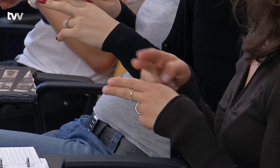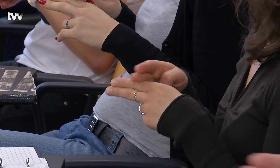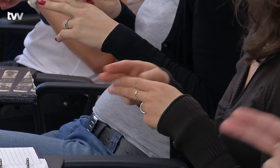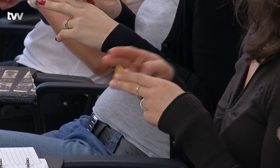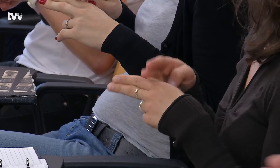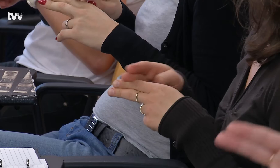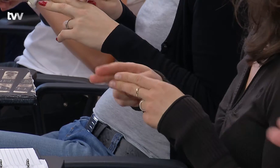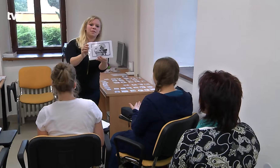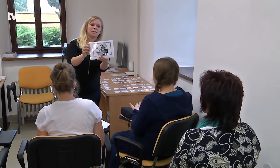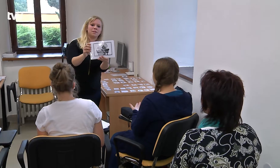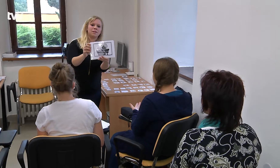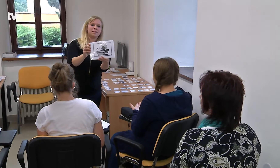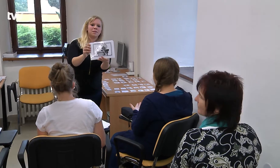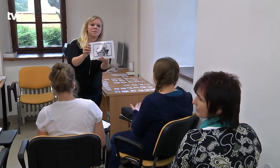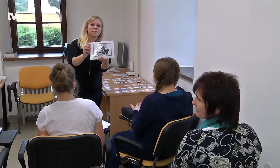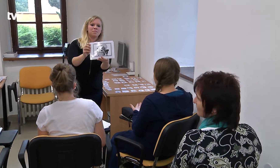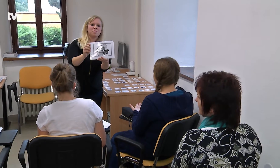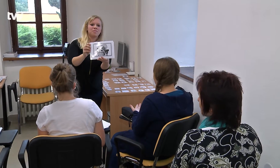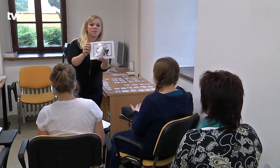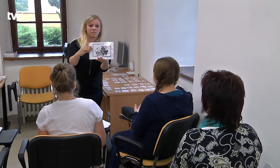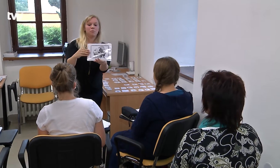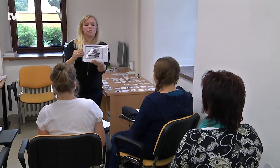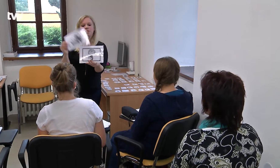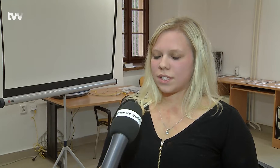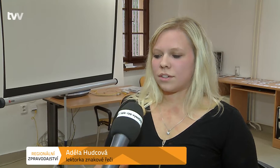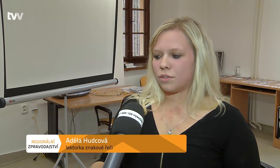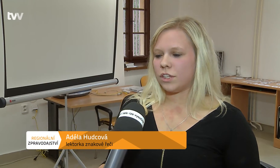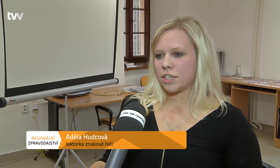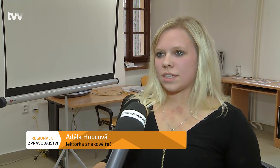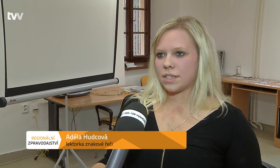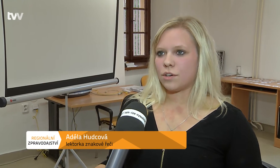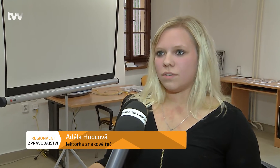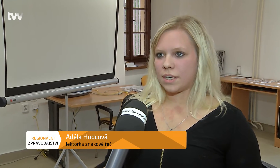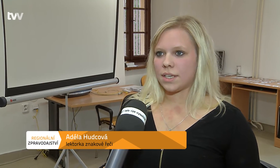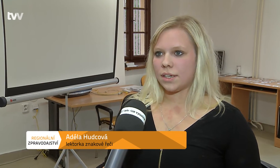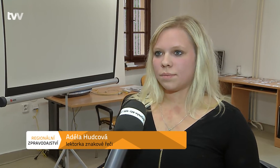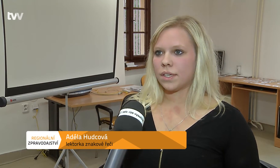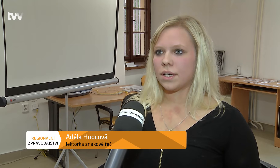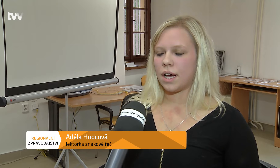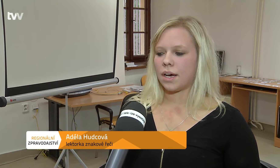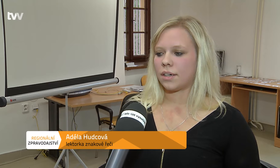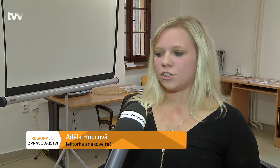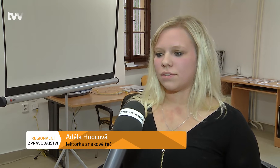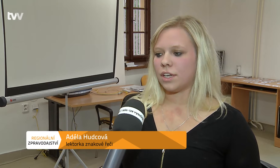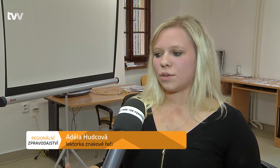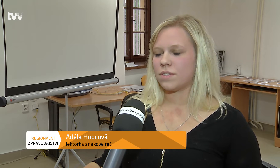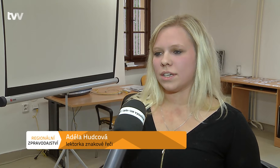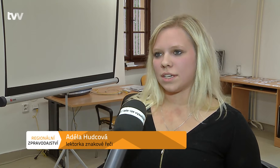nepřesný. Přesto toto označení dodnes používá mnoho lidí. Vznikl nový český znakový jazyk a ještě vedle toho vznikla